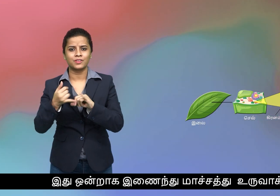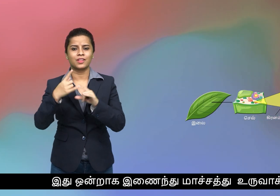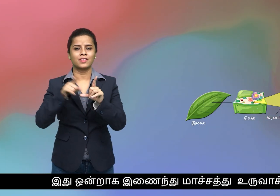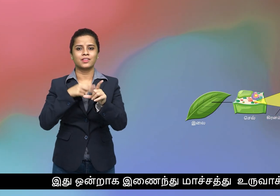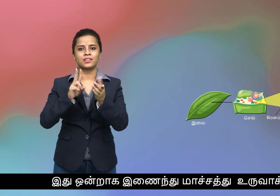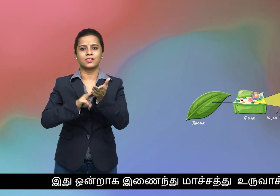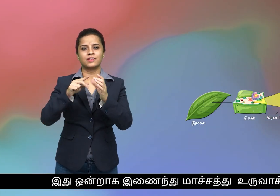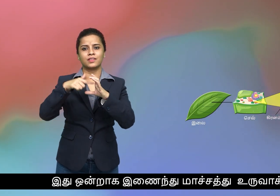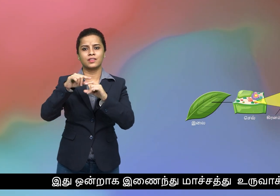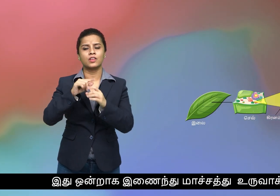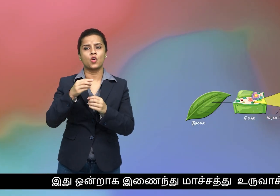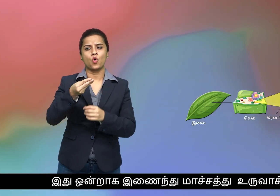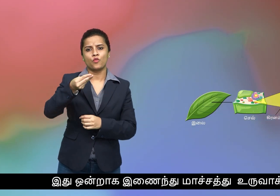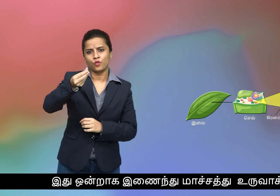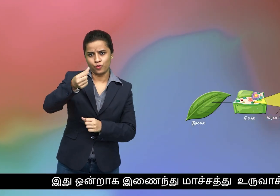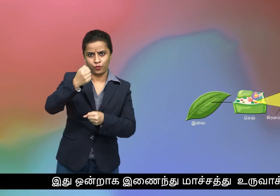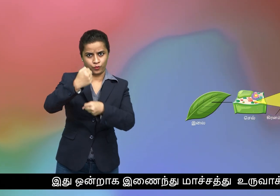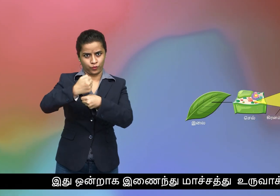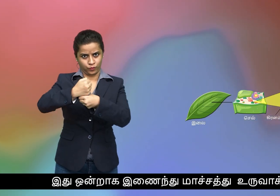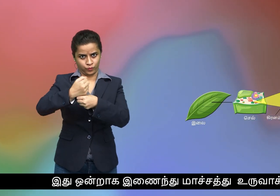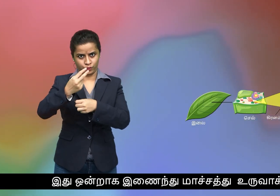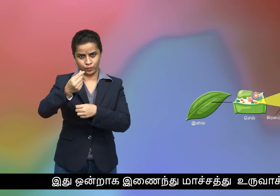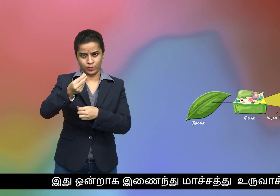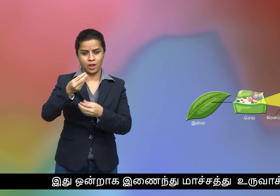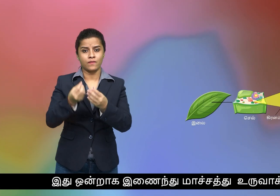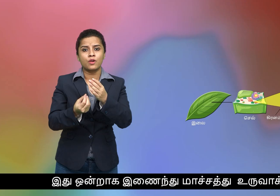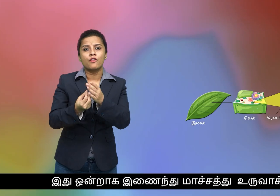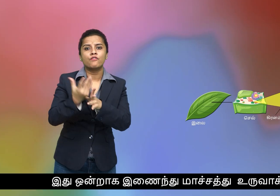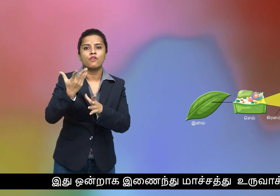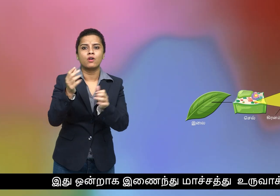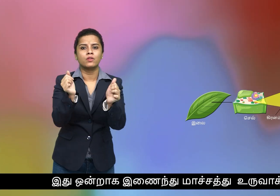இது ஒன்றாக இணைந்து மாச்சத்து உருவாக்குகிறது.